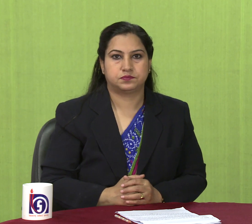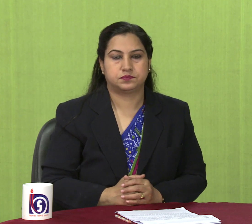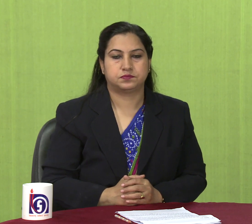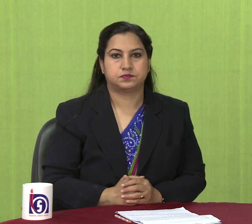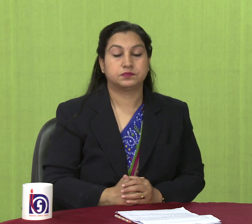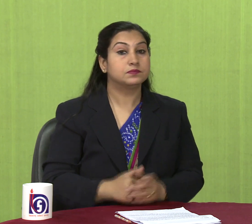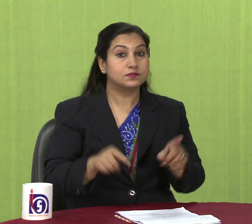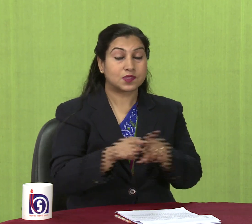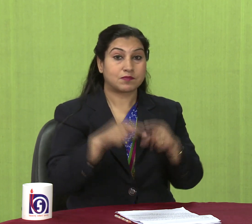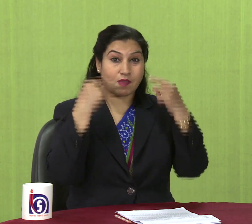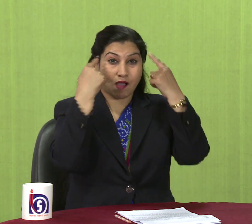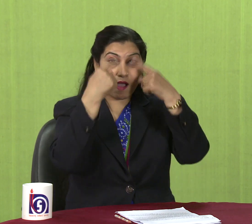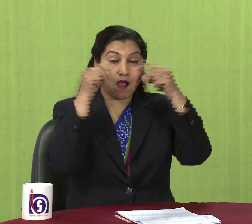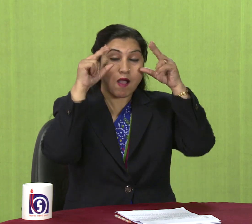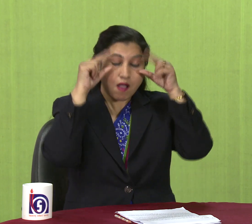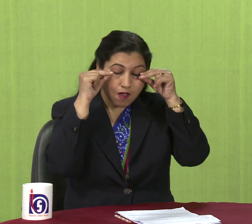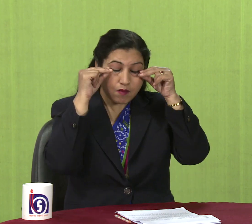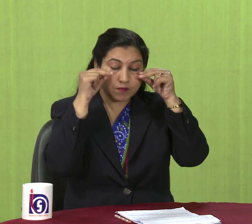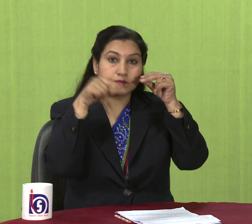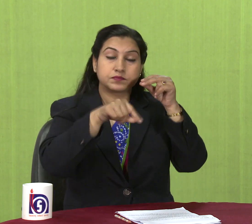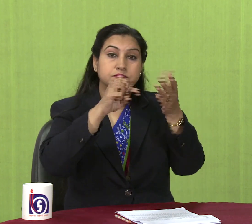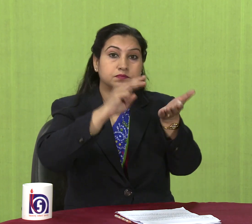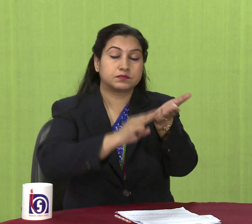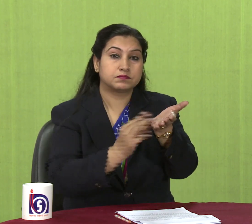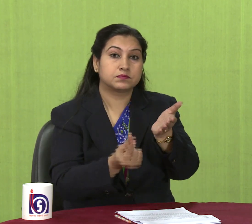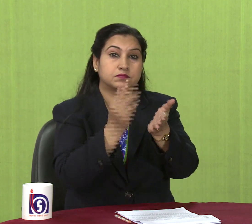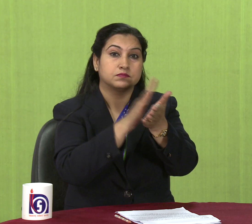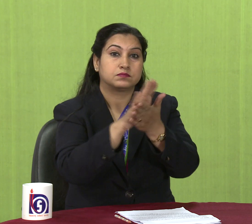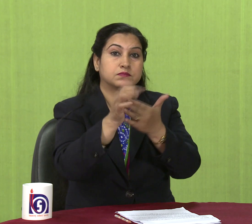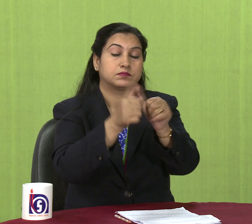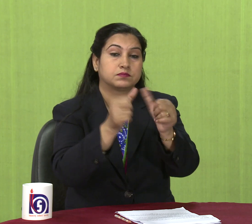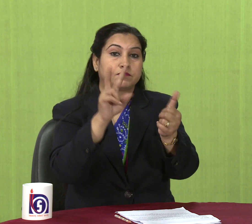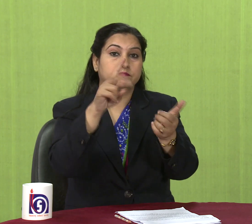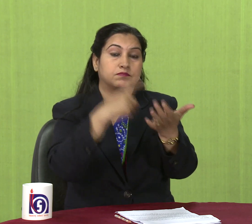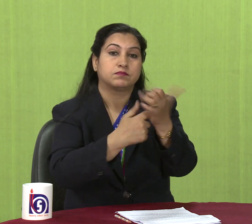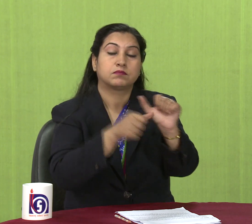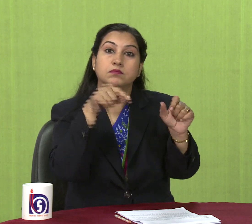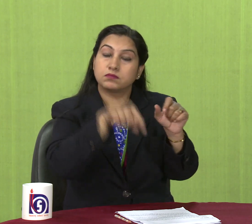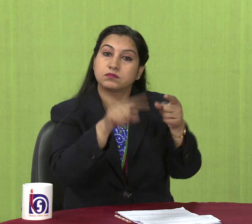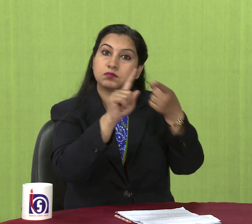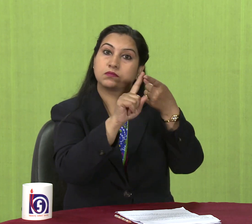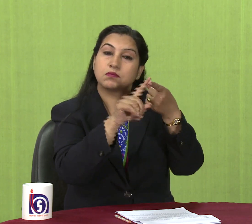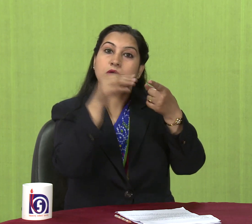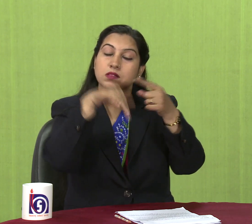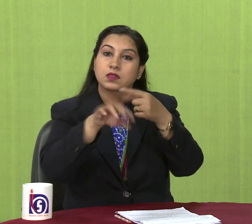आँख लगना मुहावरे की दोनों अर्थ छवियों का एक ही पंक्ति में